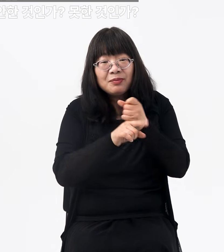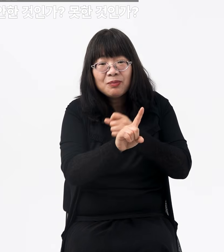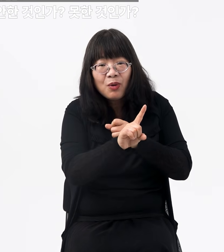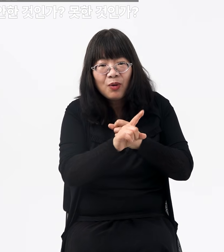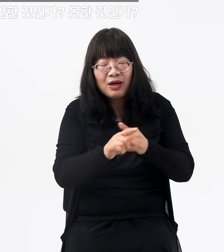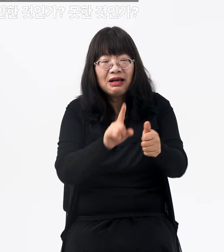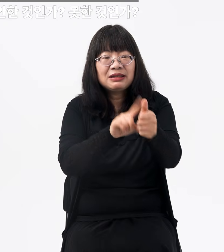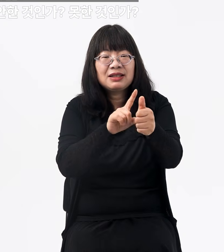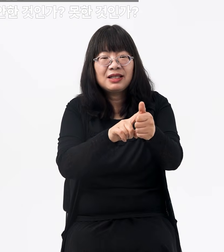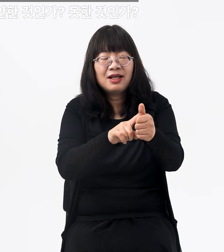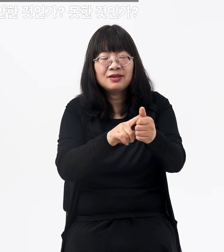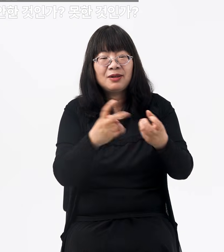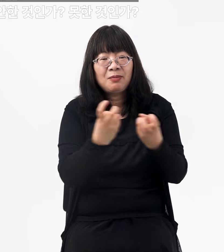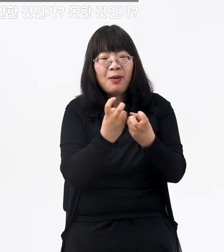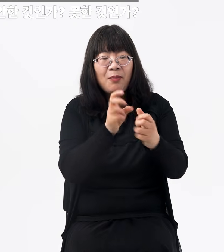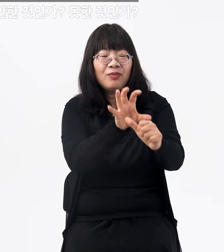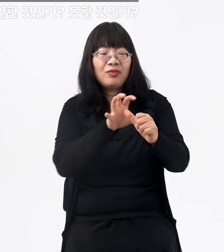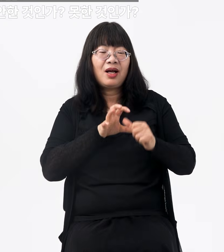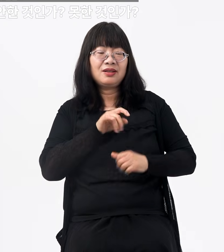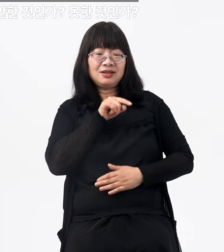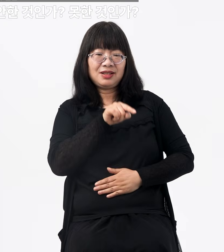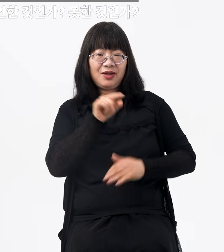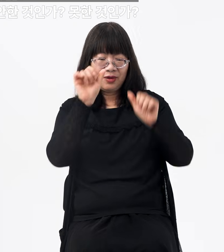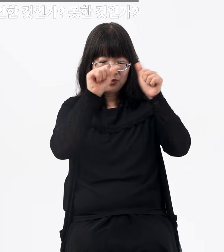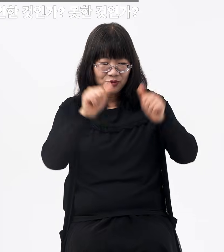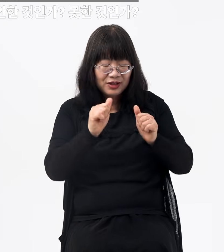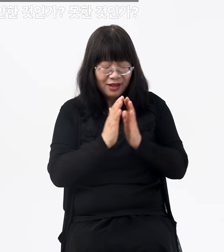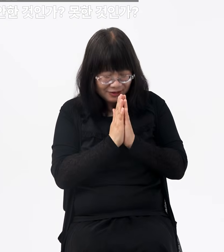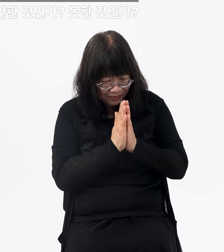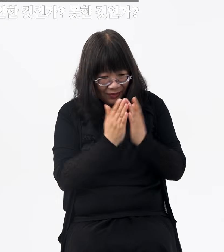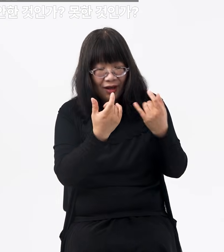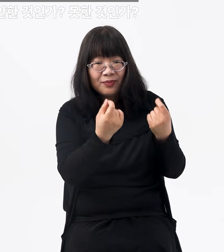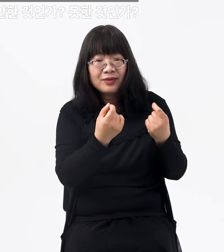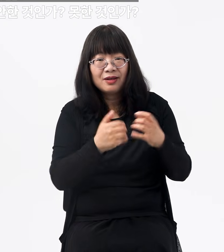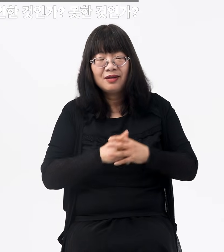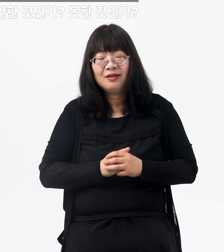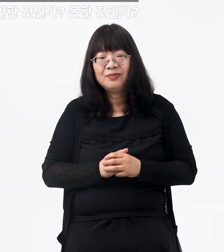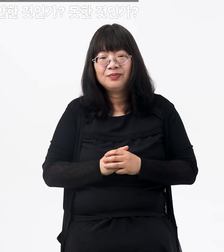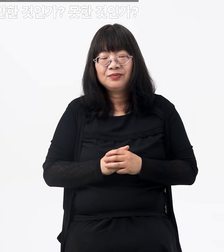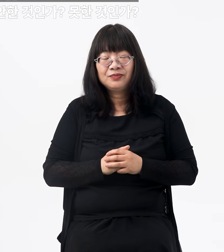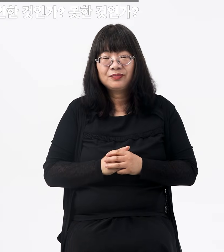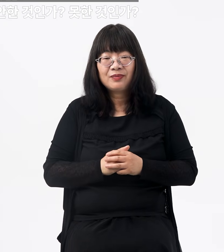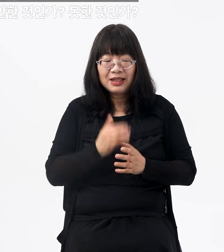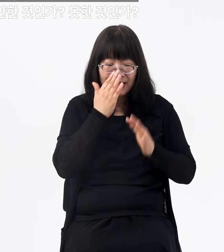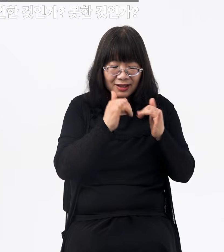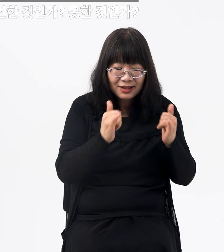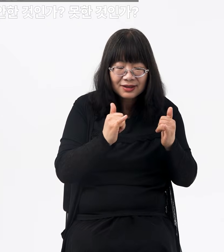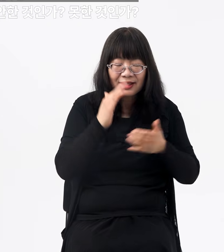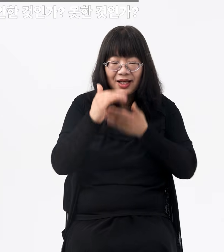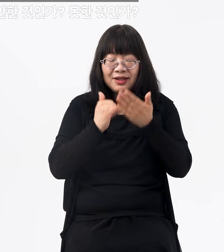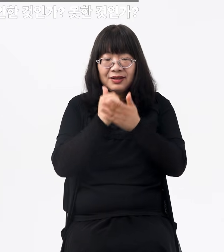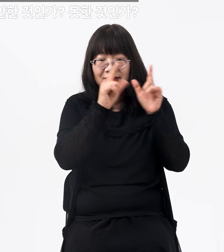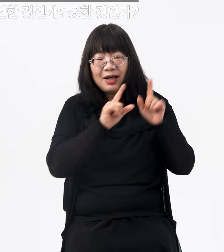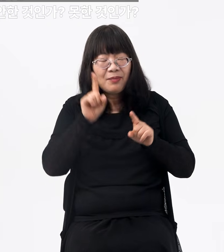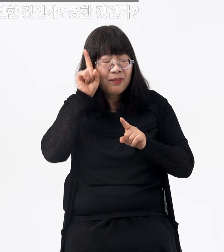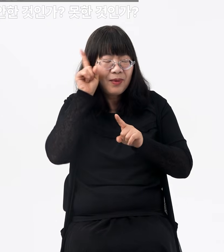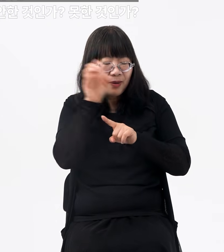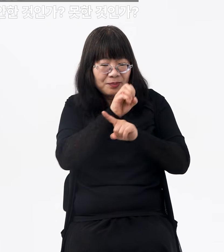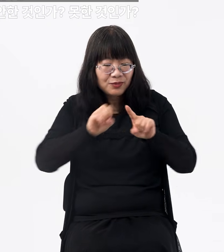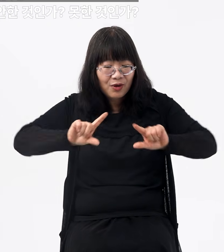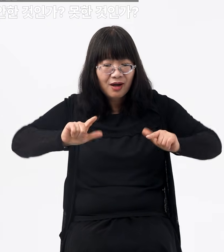게 우상숭배입니다. 결국 그들은 하나님이 자기 삶의 전부가 아니라